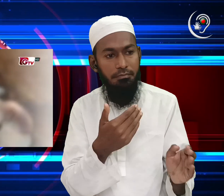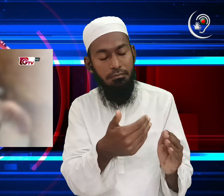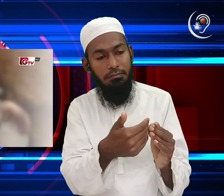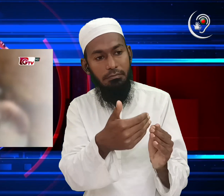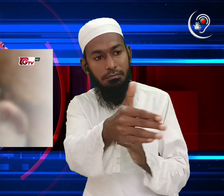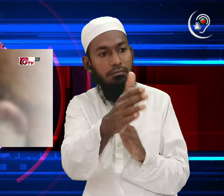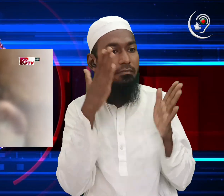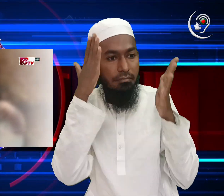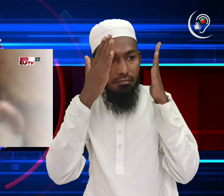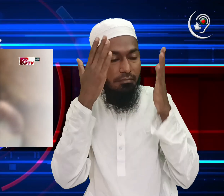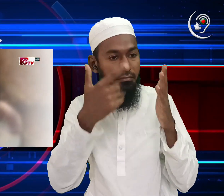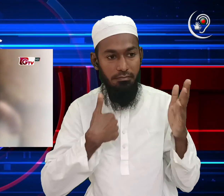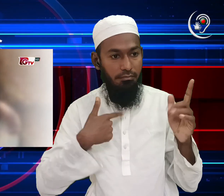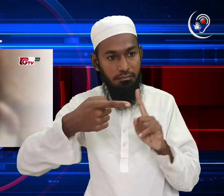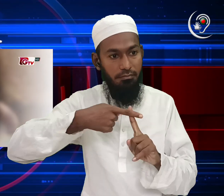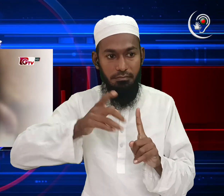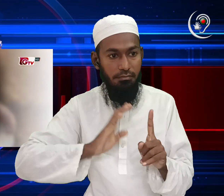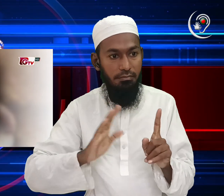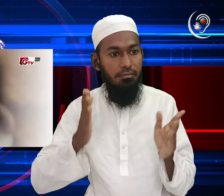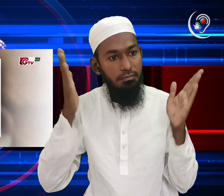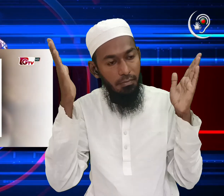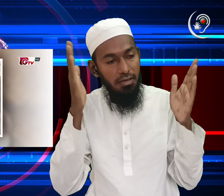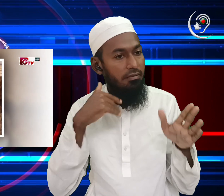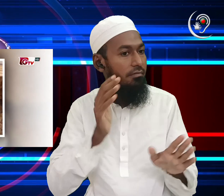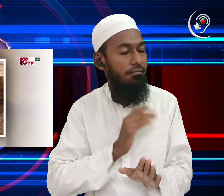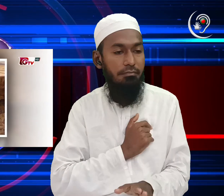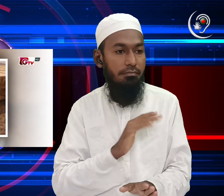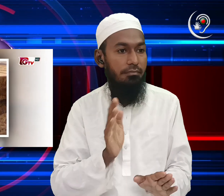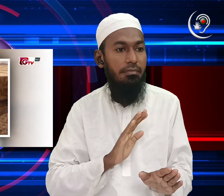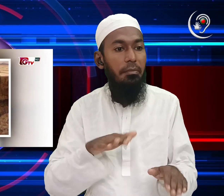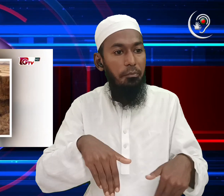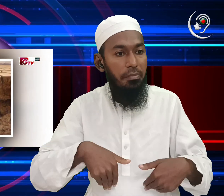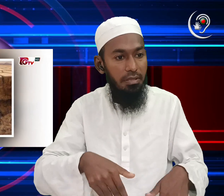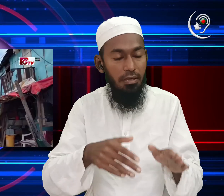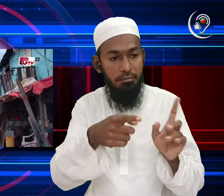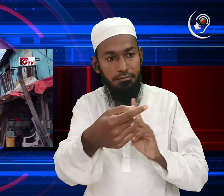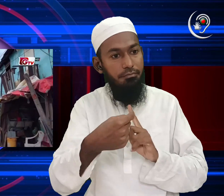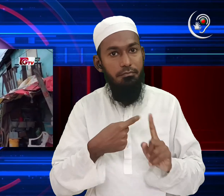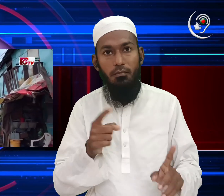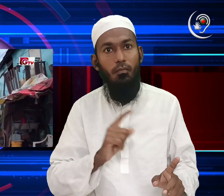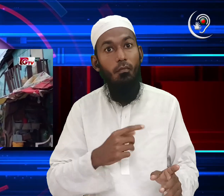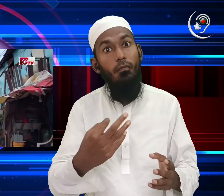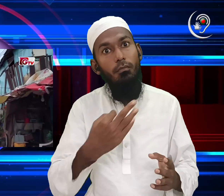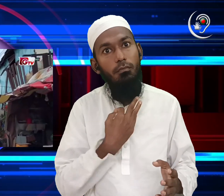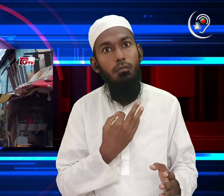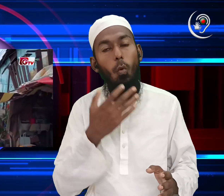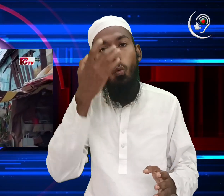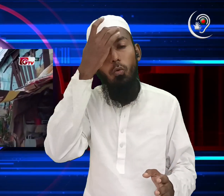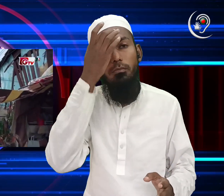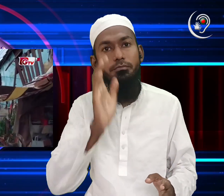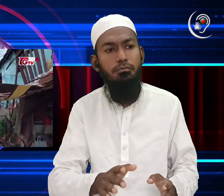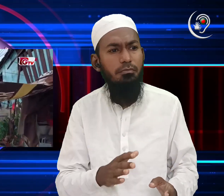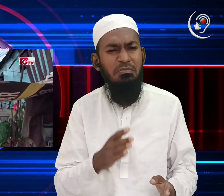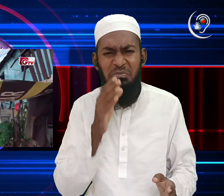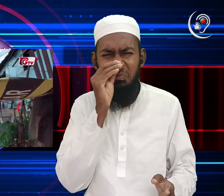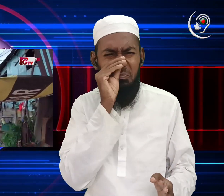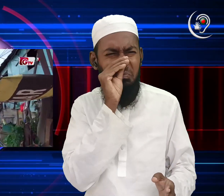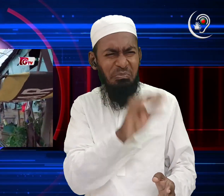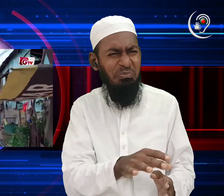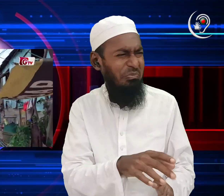মাধ্যমে স্ক্যাবিসের জীবাণু একজন থেকে আরেকজনের শরীরে ছড়ায়। যারা অপরিচ্ছন্ন পরিবেশে বসবাস করে,